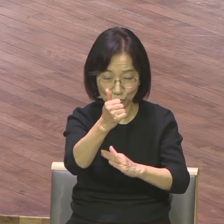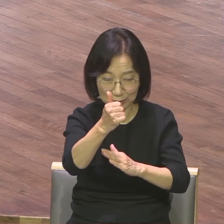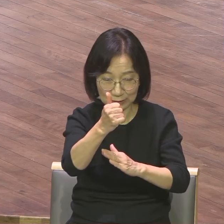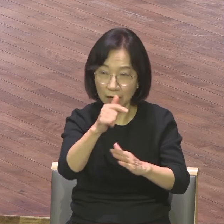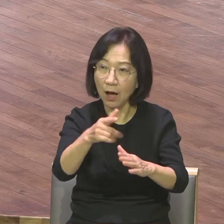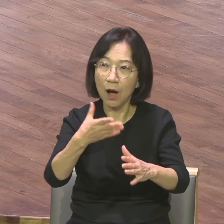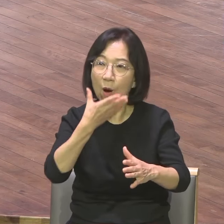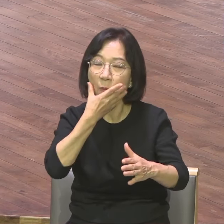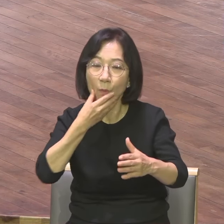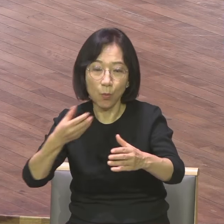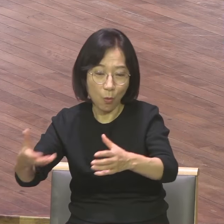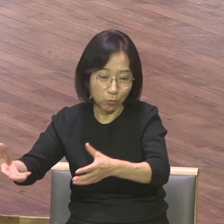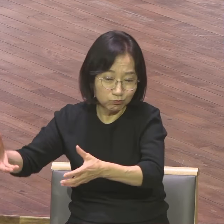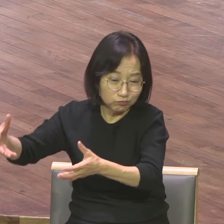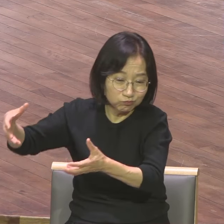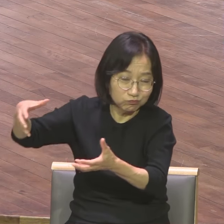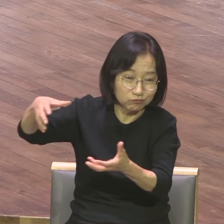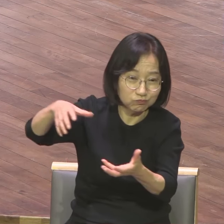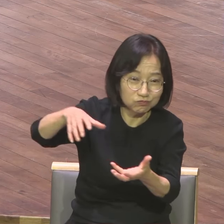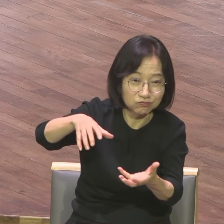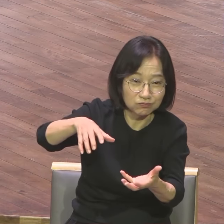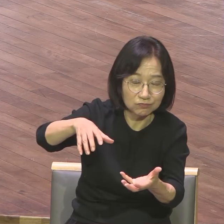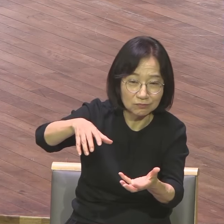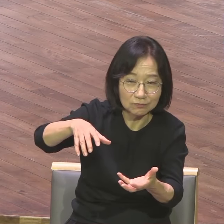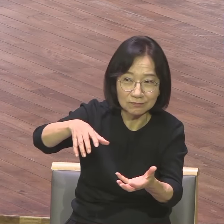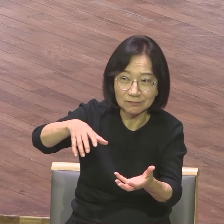하나님이 함께 해주시니까 보디발의 집에 복이만